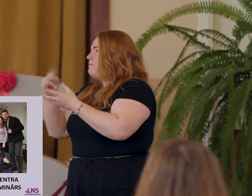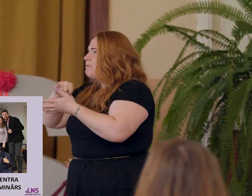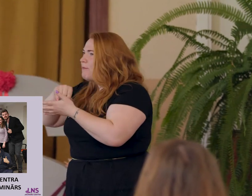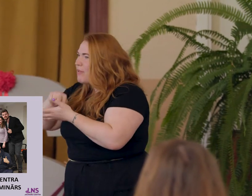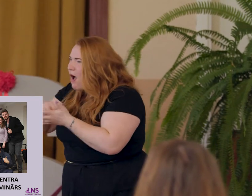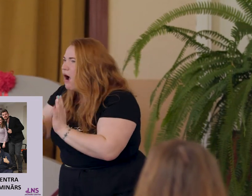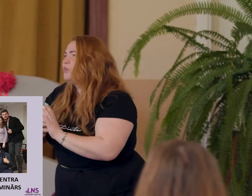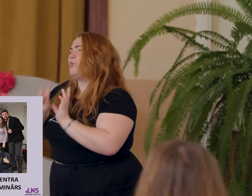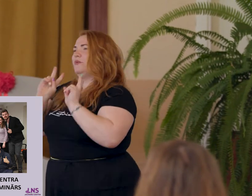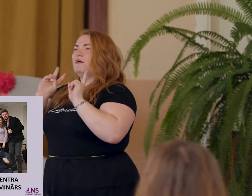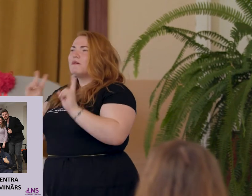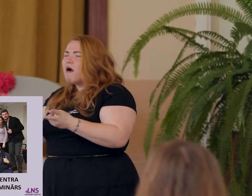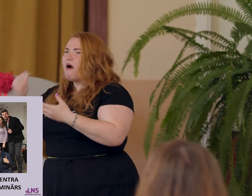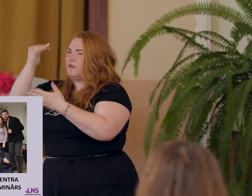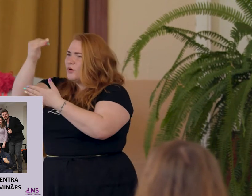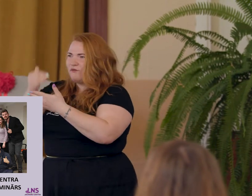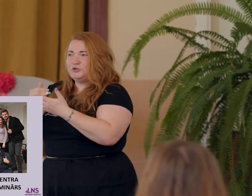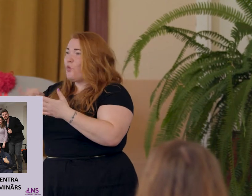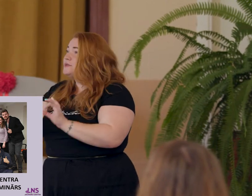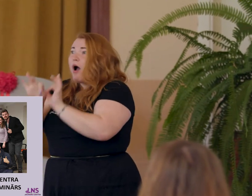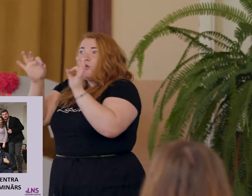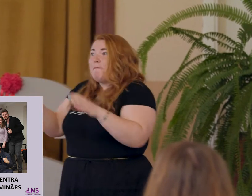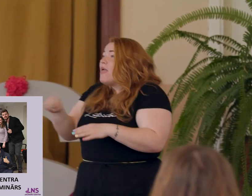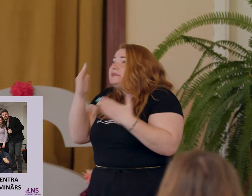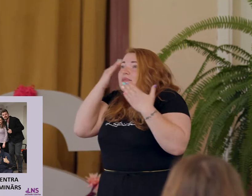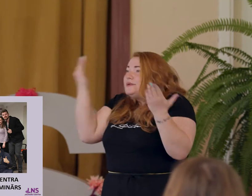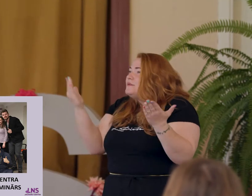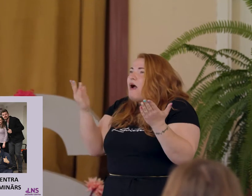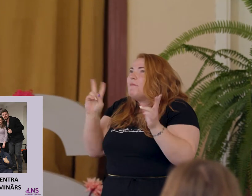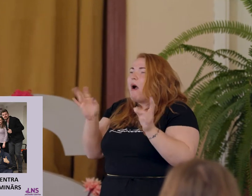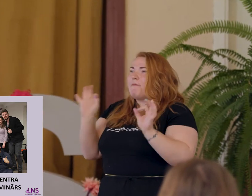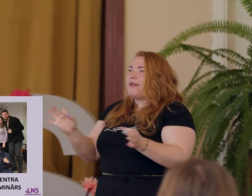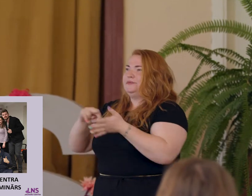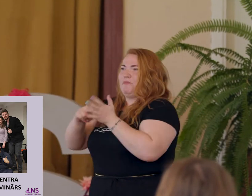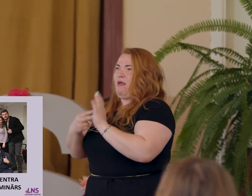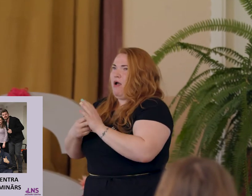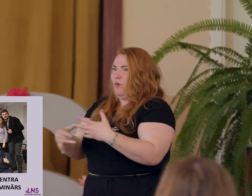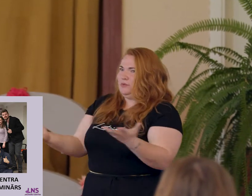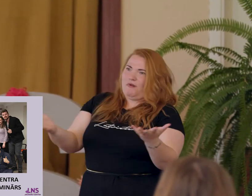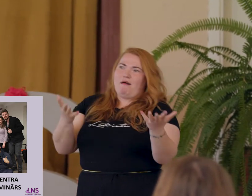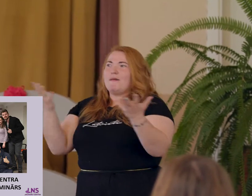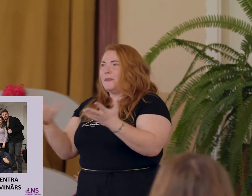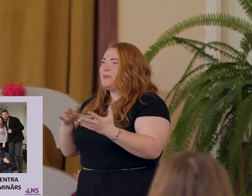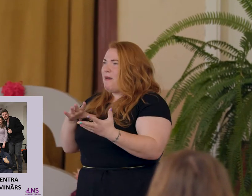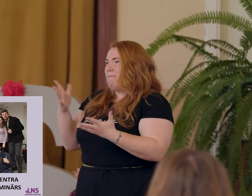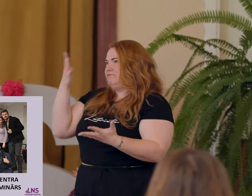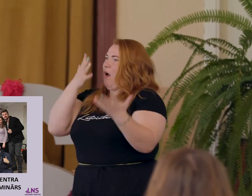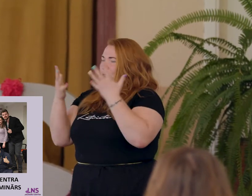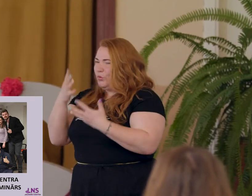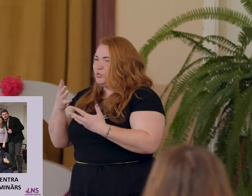uzsākt projektu, kā plānu, kā noformēt. Mēs sākumā neko īsti nezinājām, kā pareizi plānot.